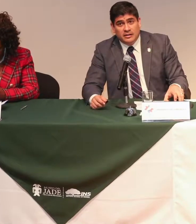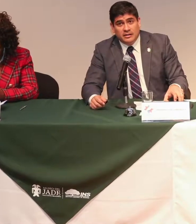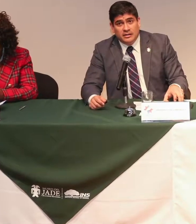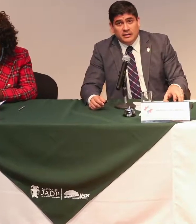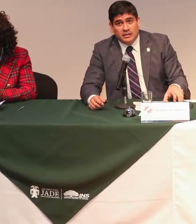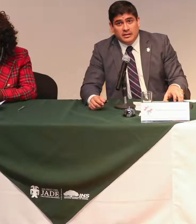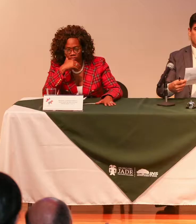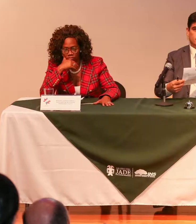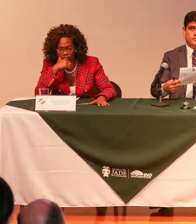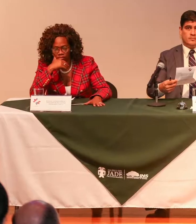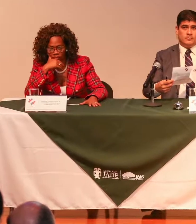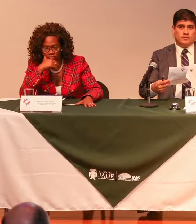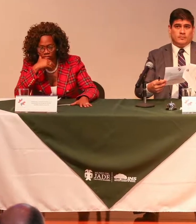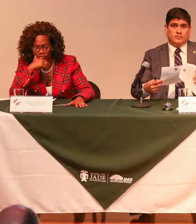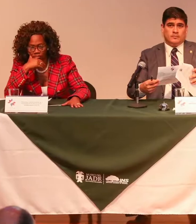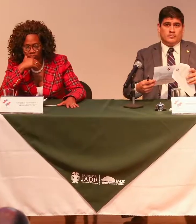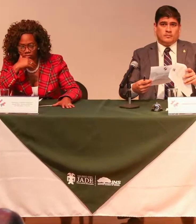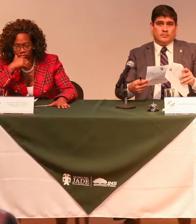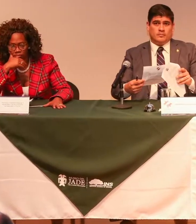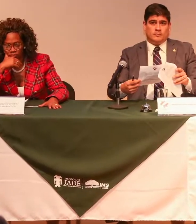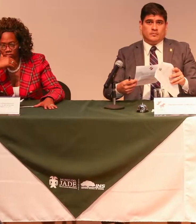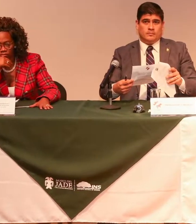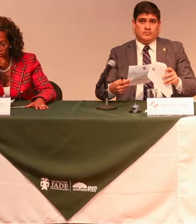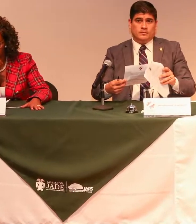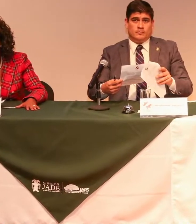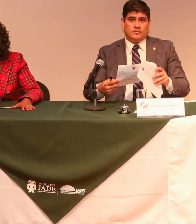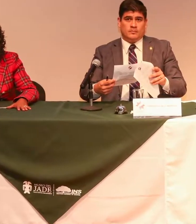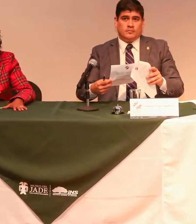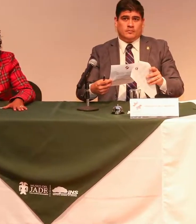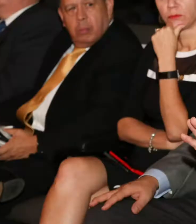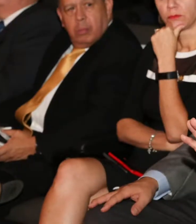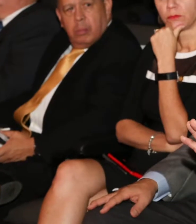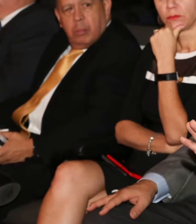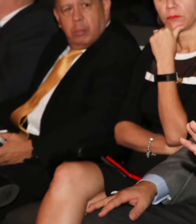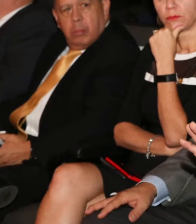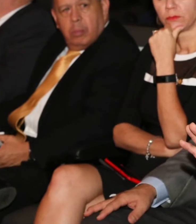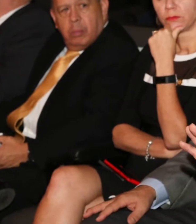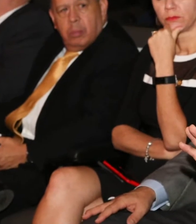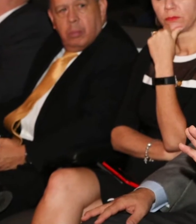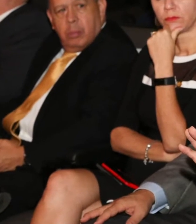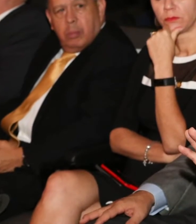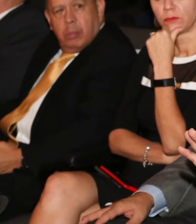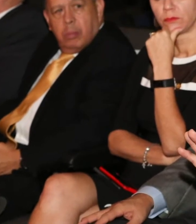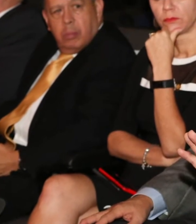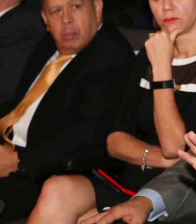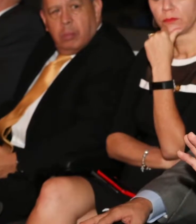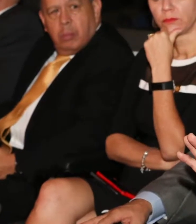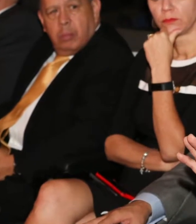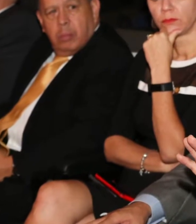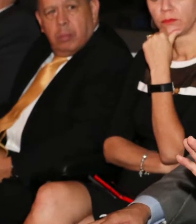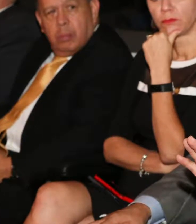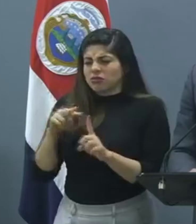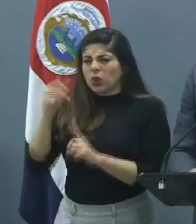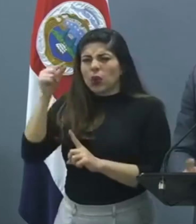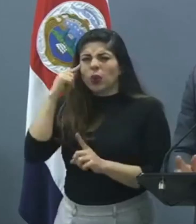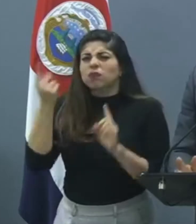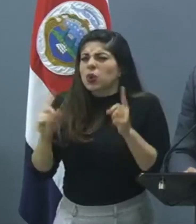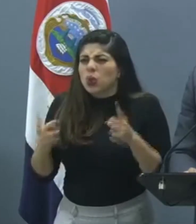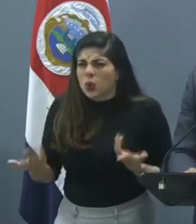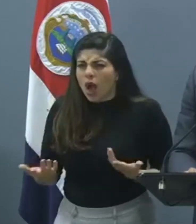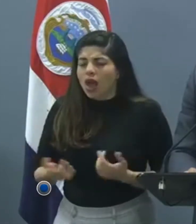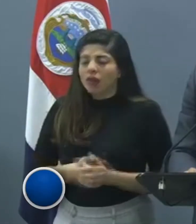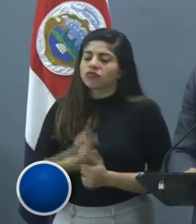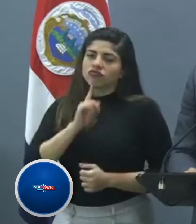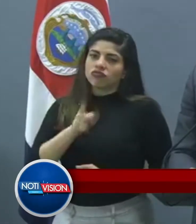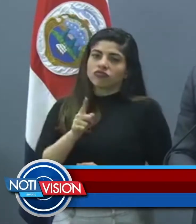permitirá agilizar los procesos de construcción que permitirán a la población en edad escolar contar con una infraestructura educativa de calidad en